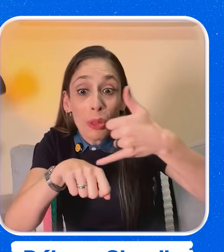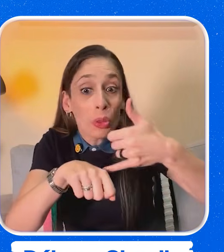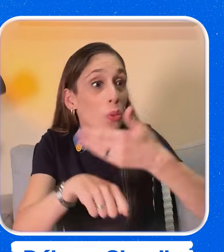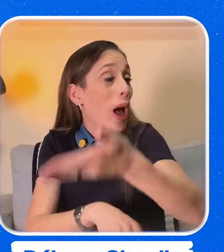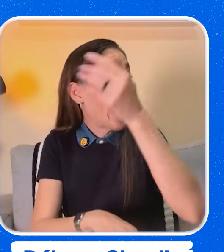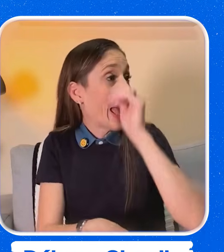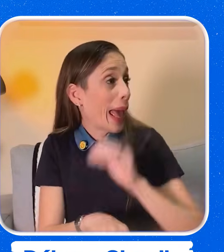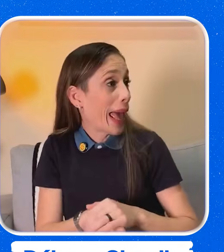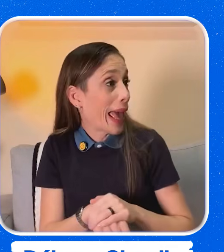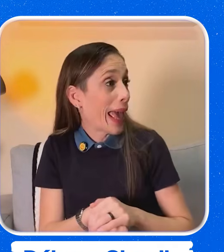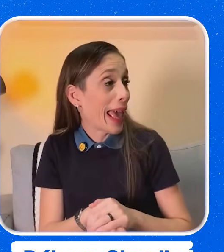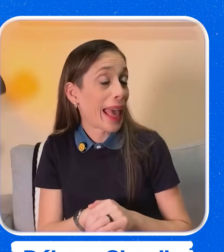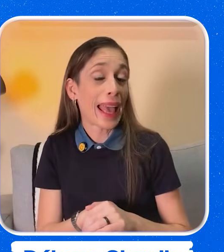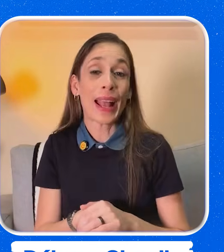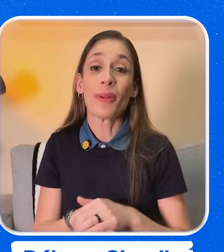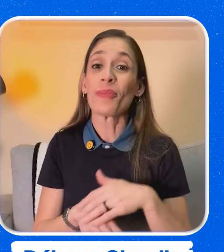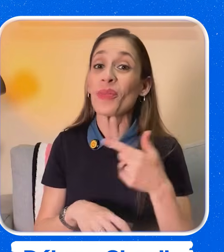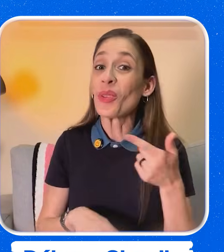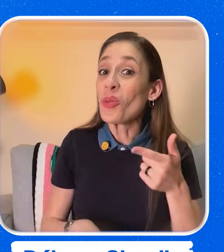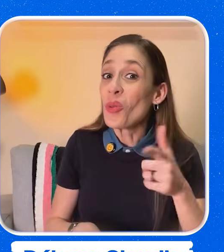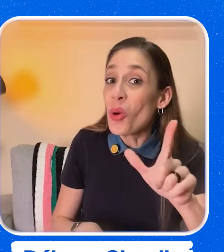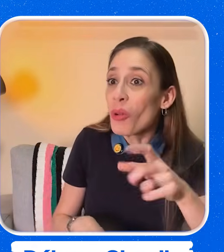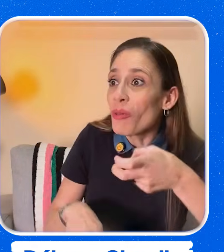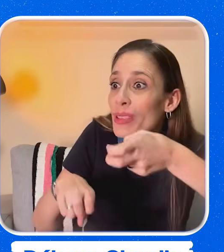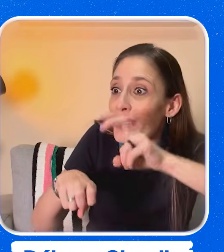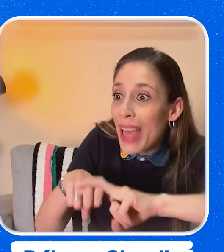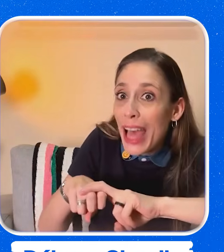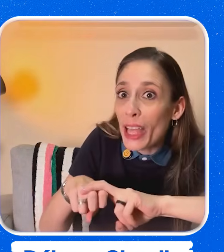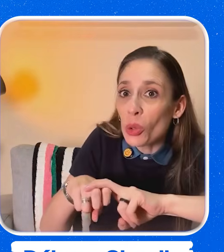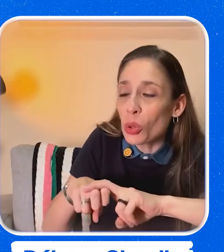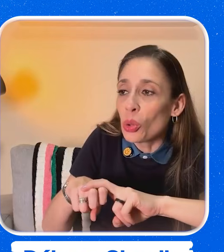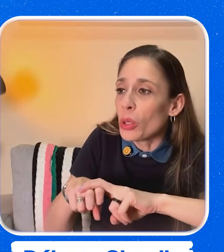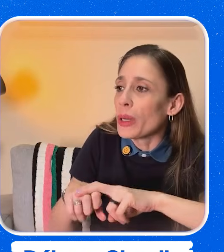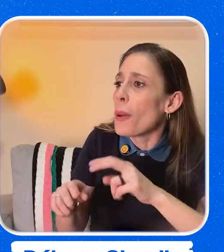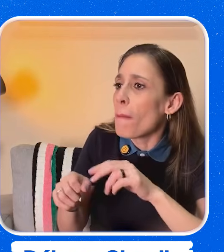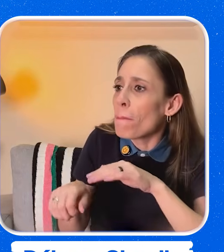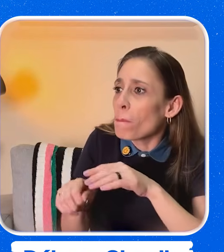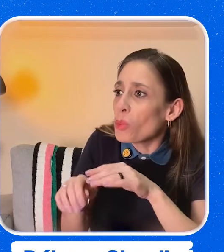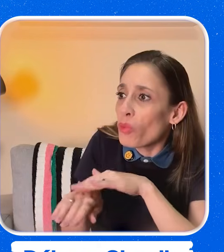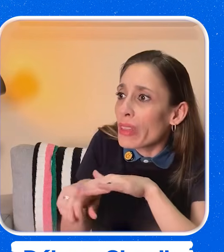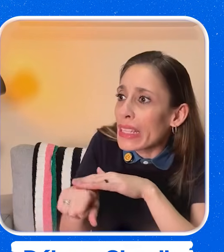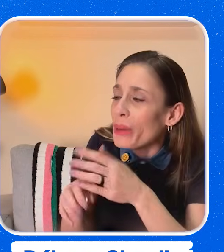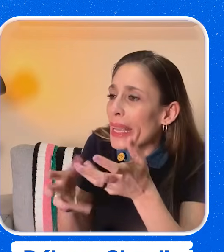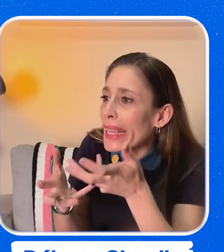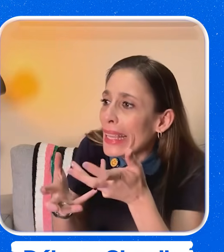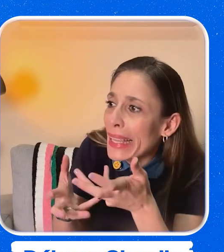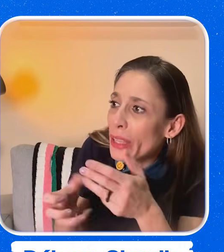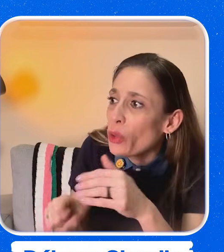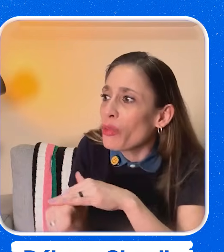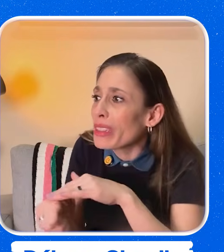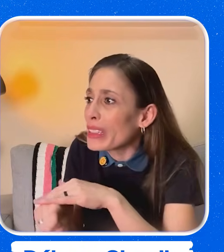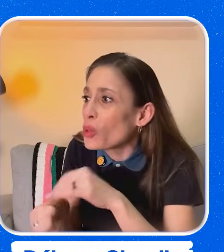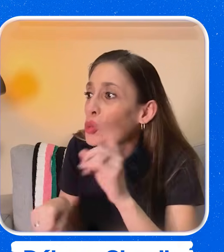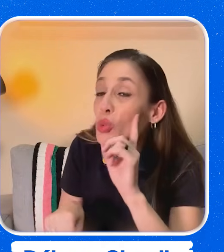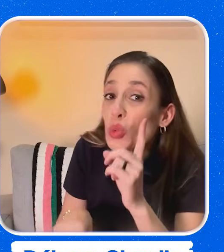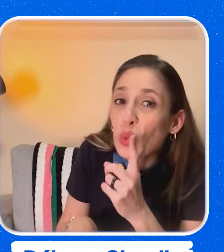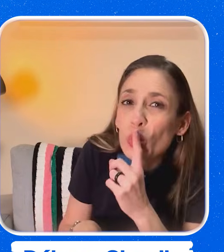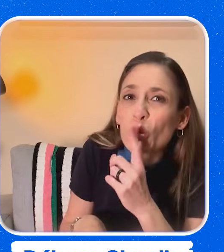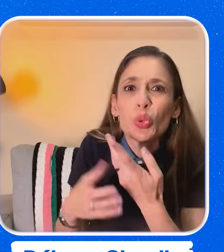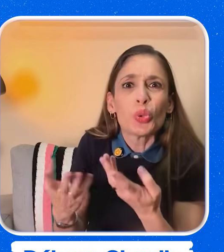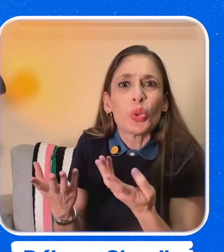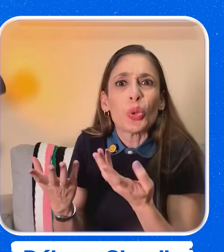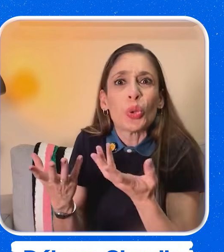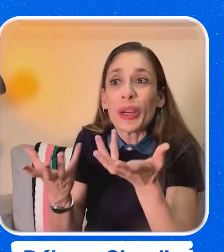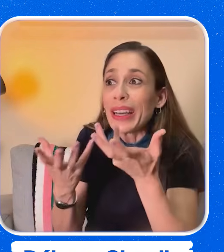ele, o tatuador ficou lá sentado de frente do meu cliente, querendo conversar com ele, querendo colocar